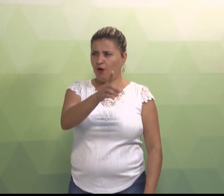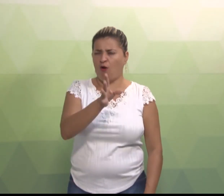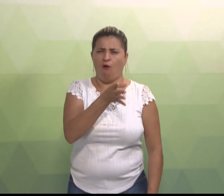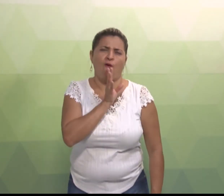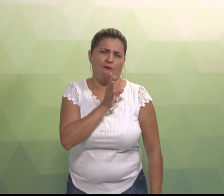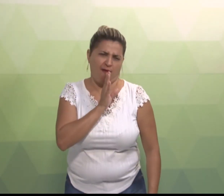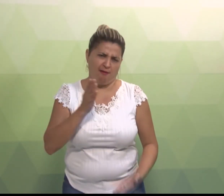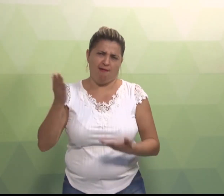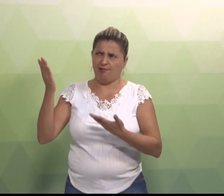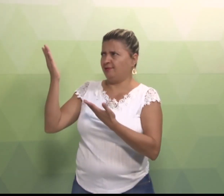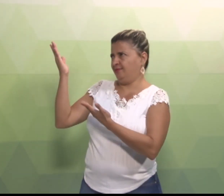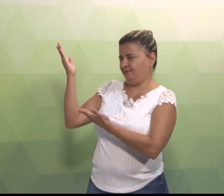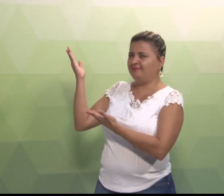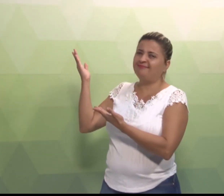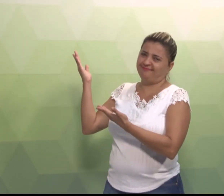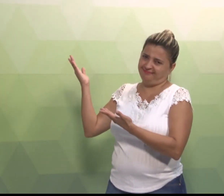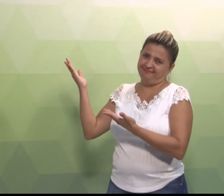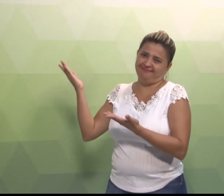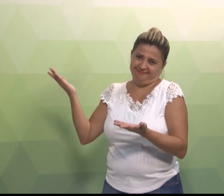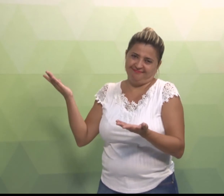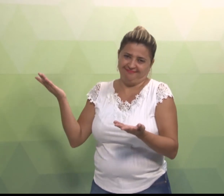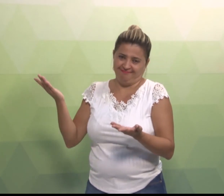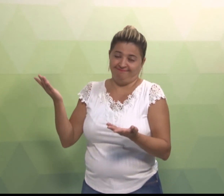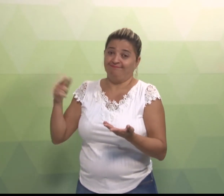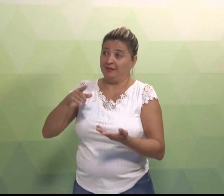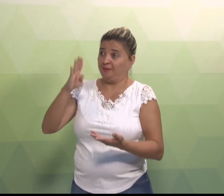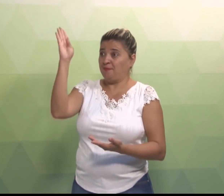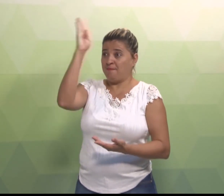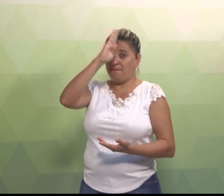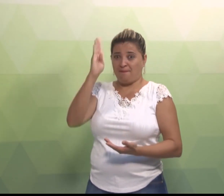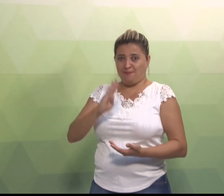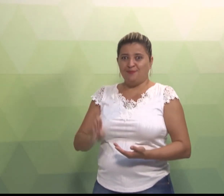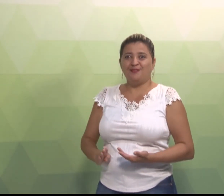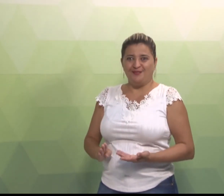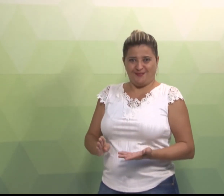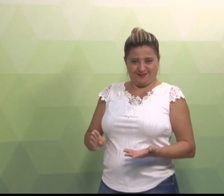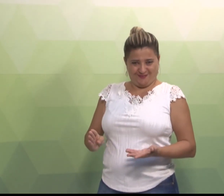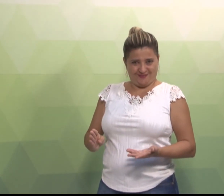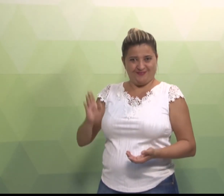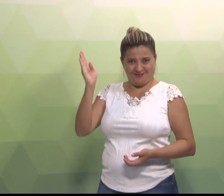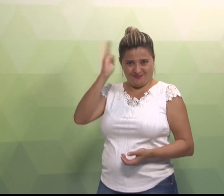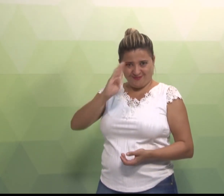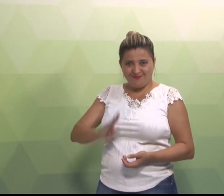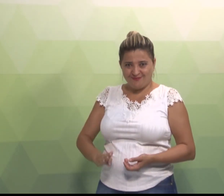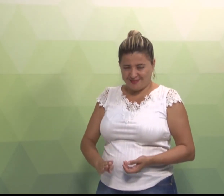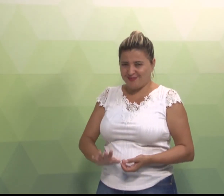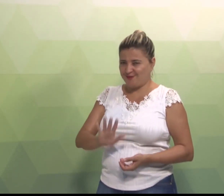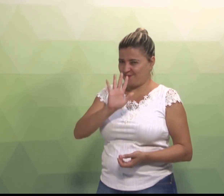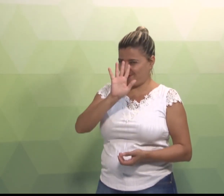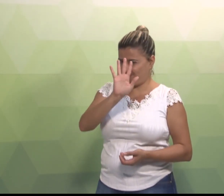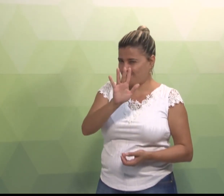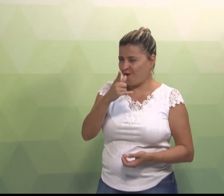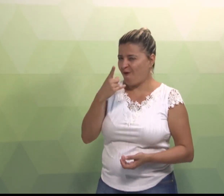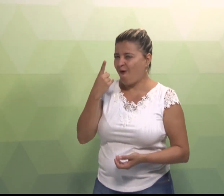Agora vocês conhecem, na verdade, a imagem que eu mostrei? O Brasil, o mapa do Brasil? Então